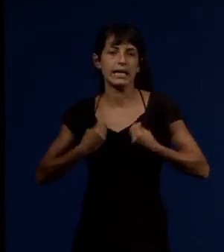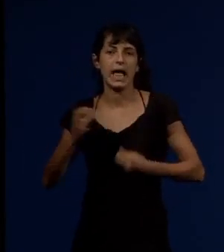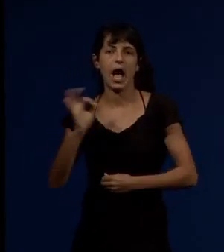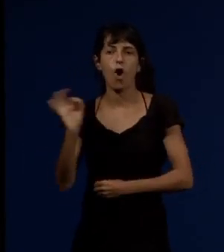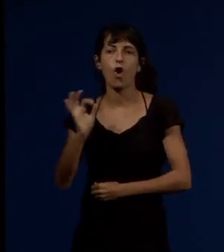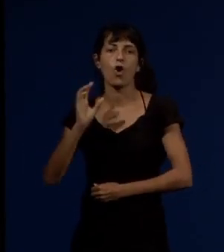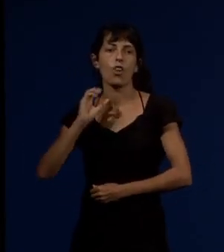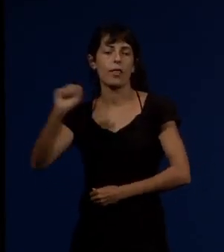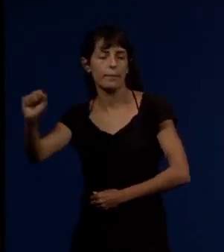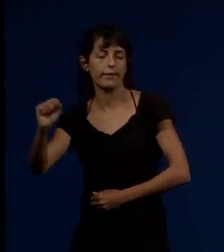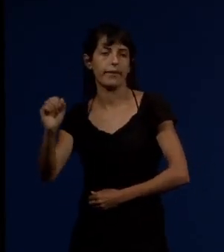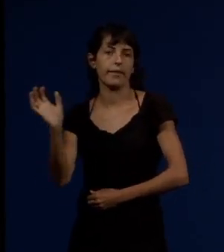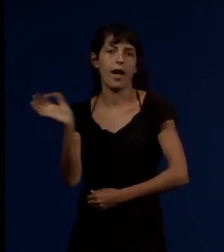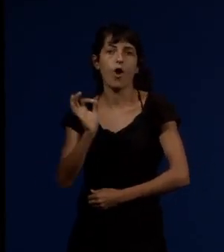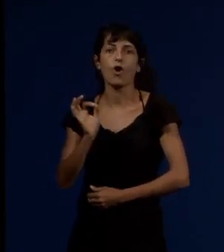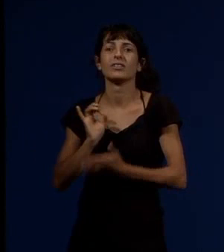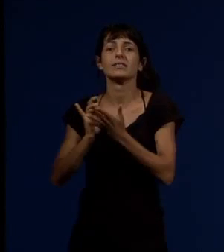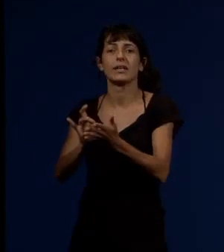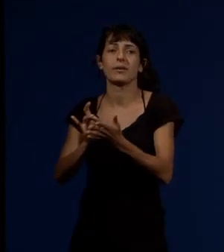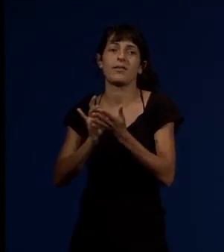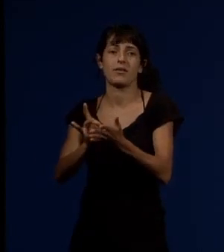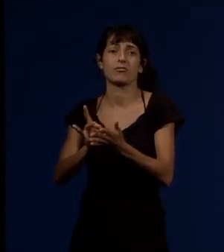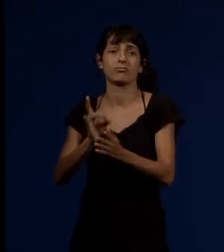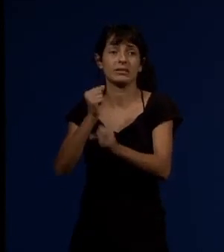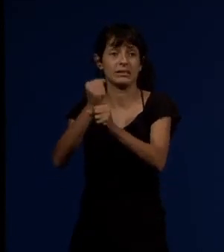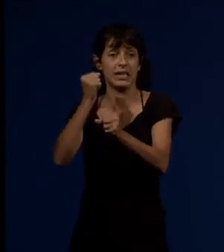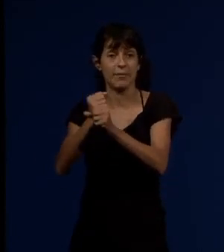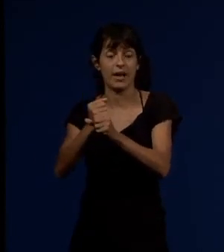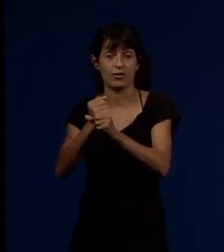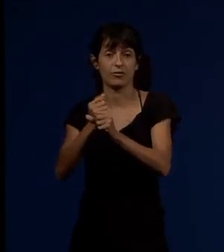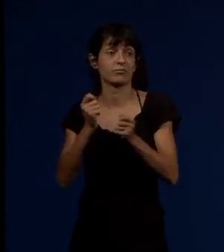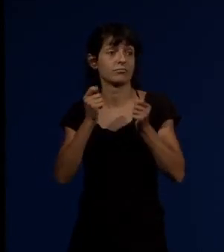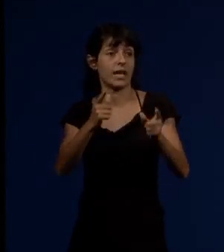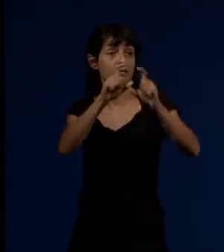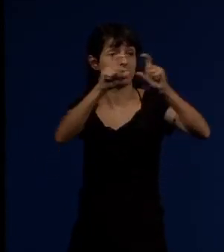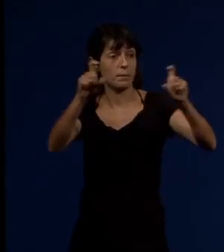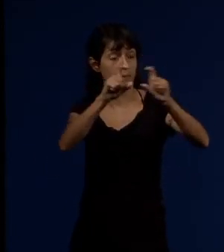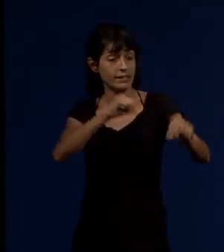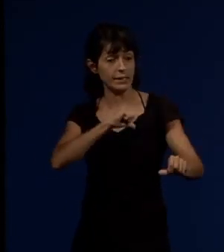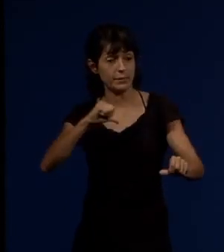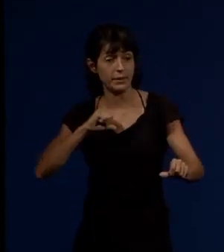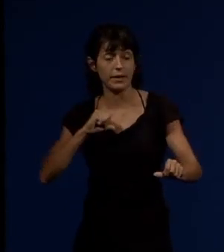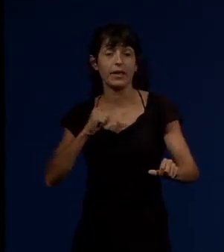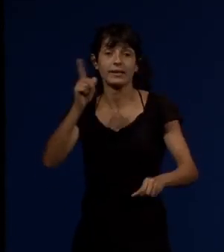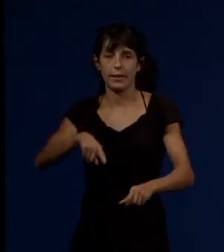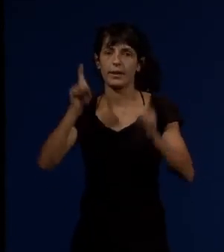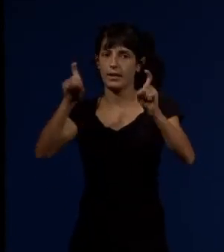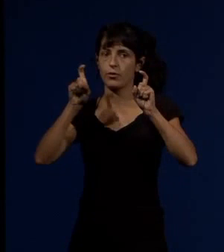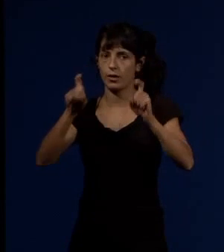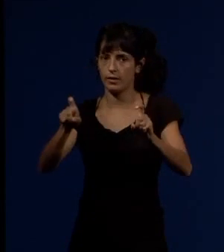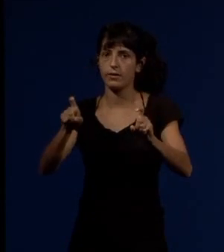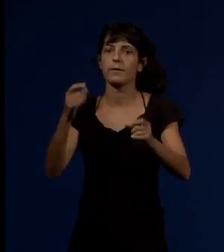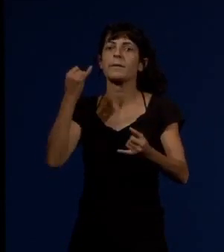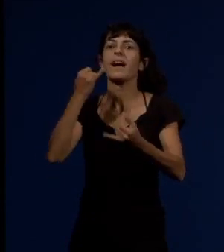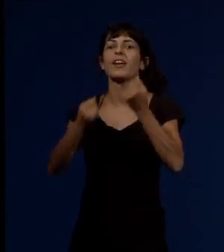dependencia, privatizar o servicio público de emprego, privatizar a educación e, sobre todo, incorporarnos